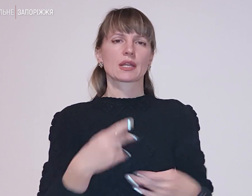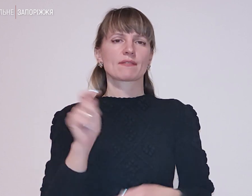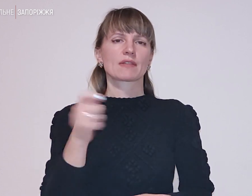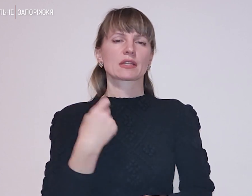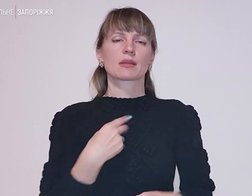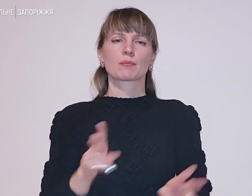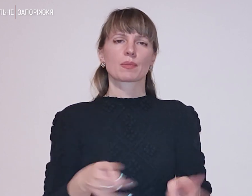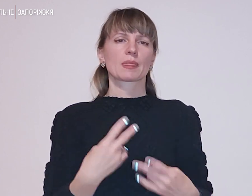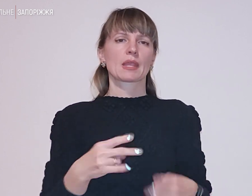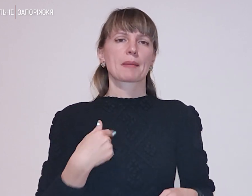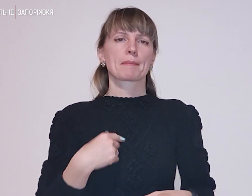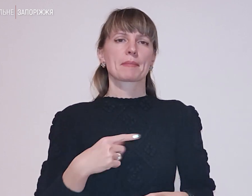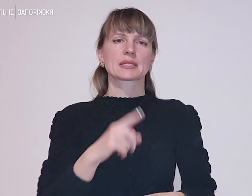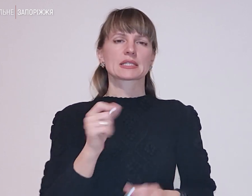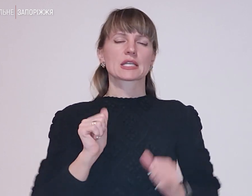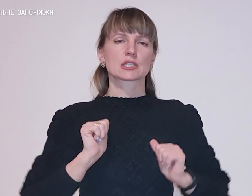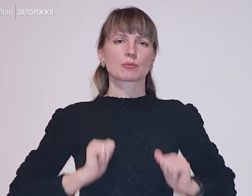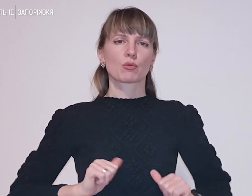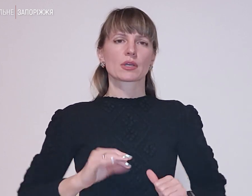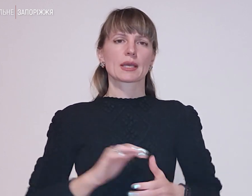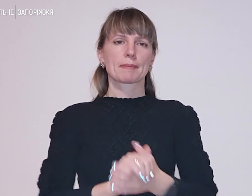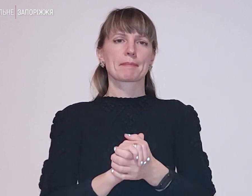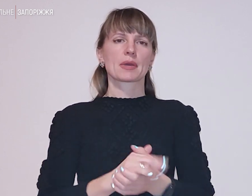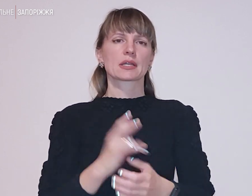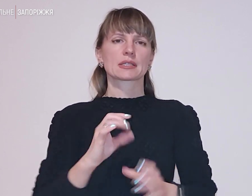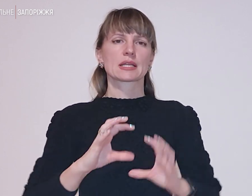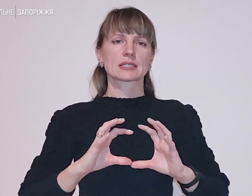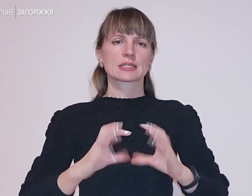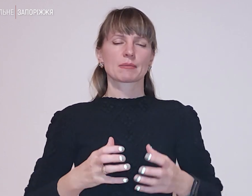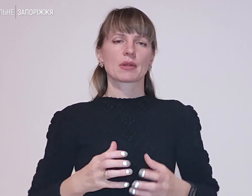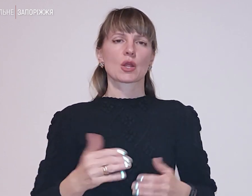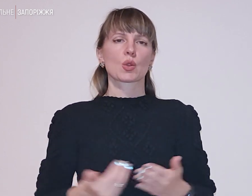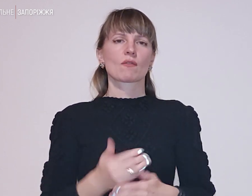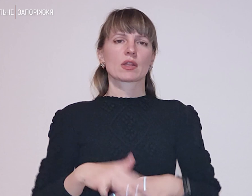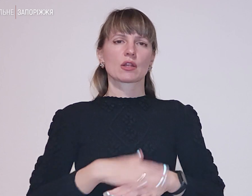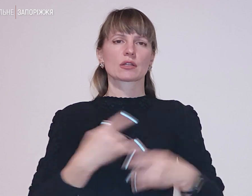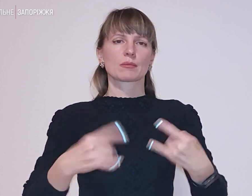треба, ми за спокій і мир на землі». Новини на Суспільному, Запоріжжя.